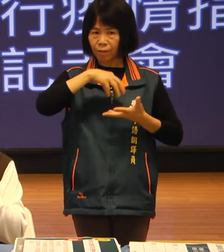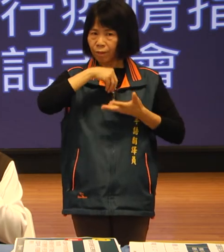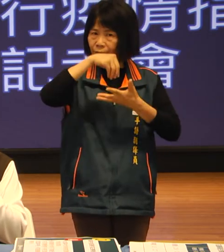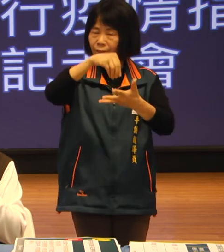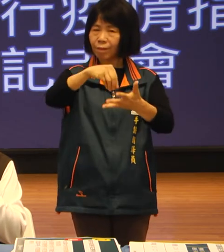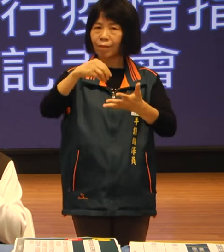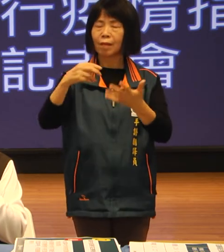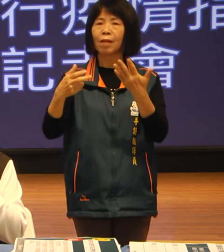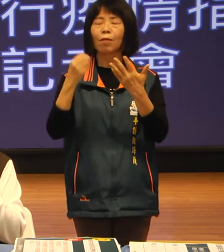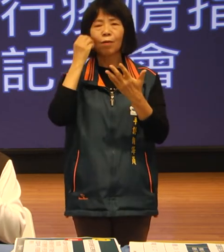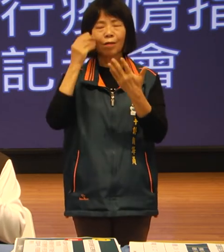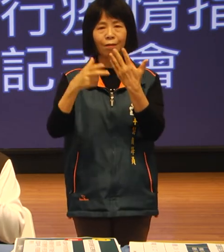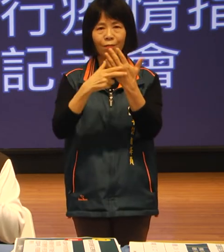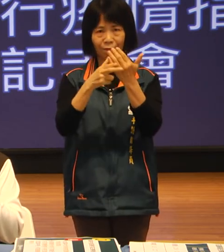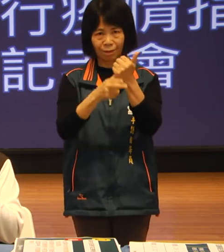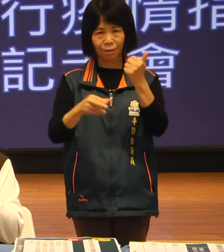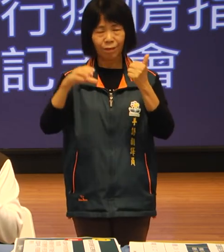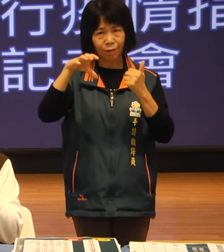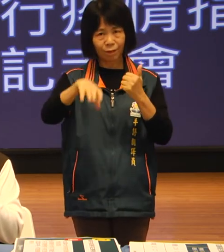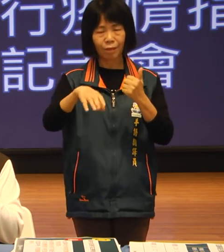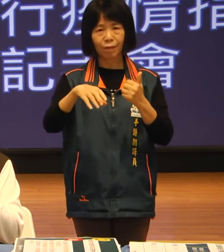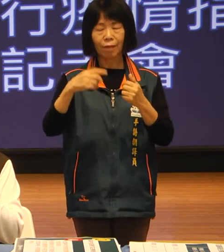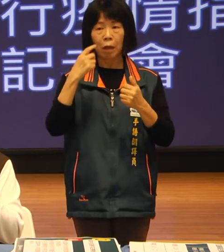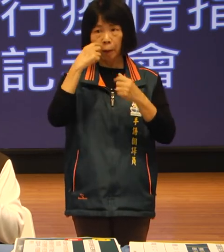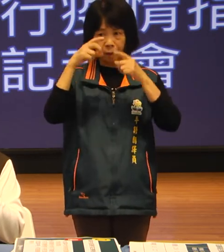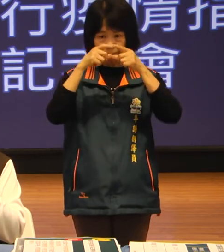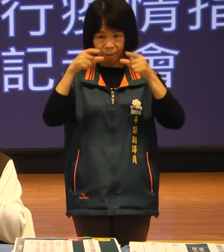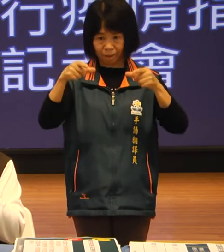所来领